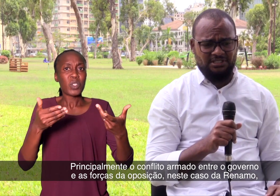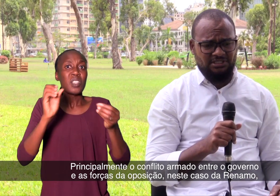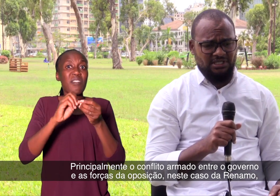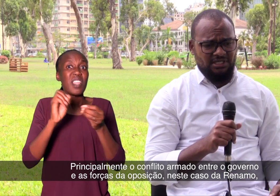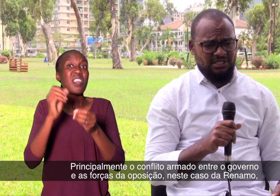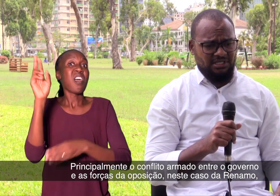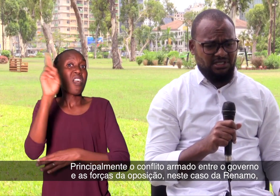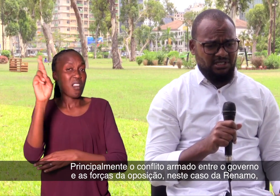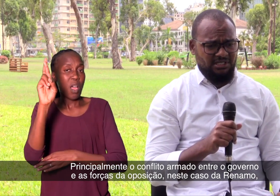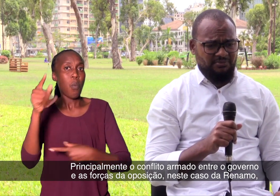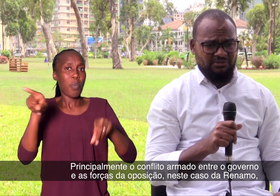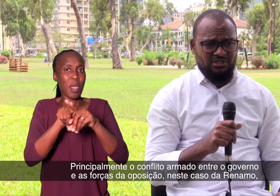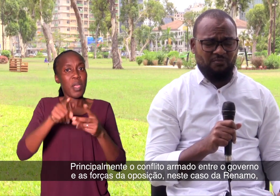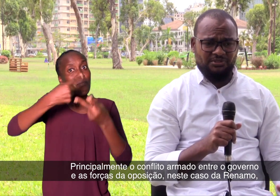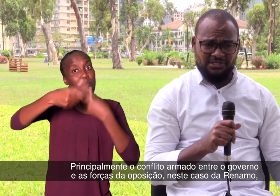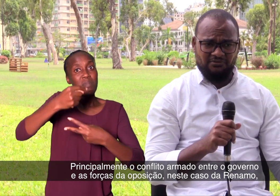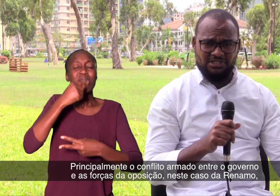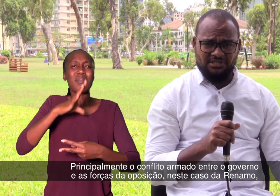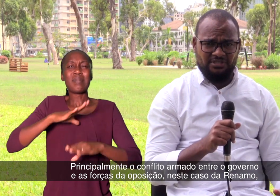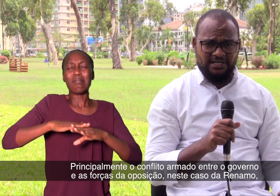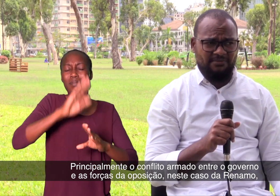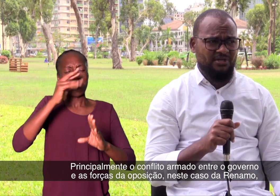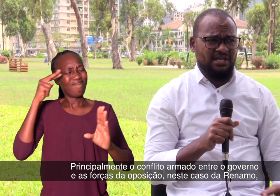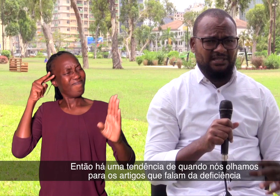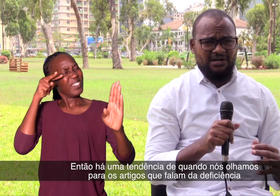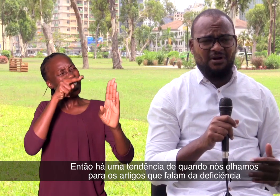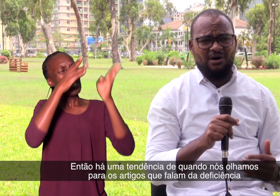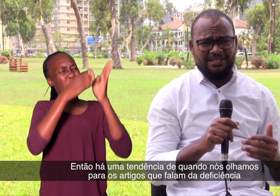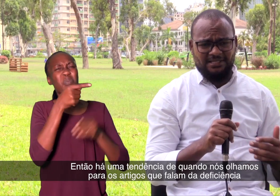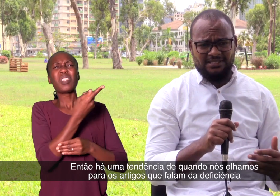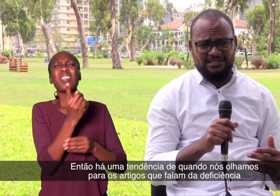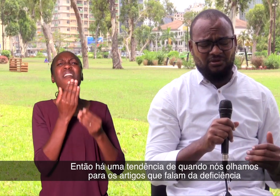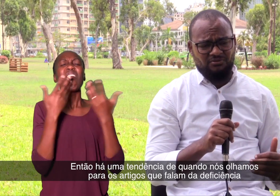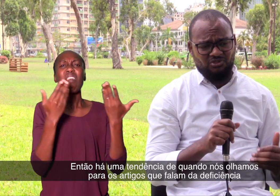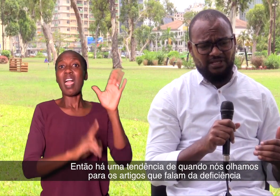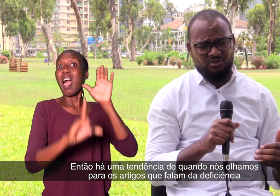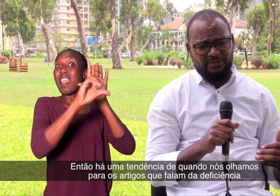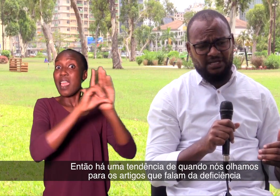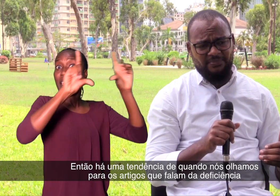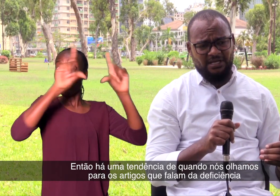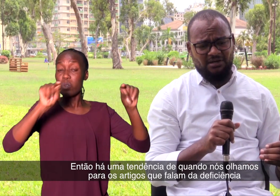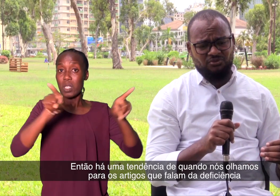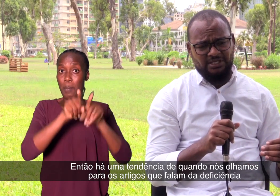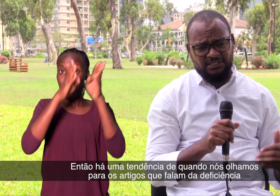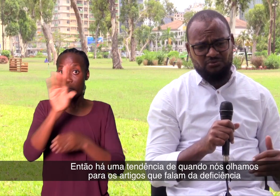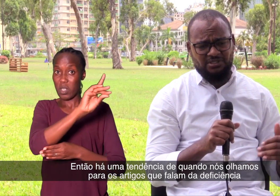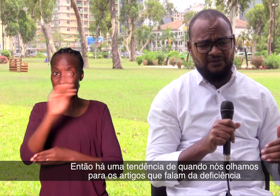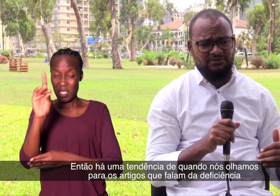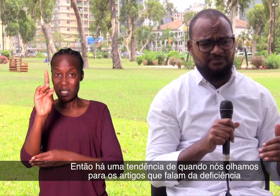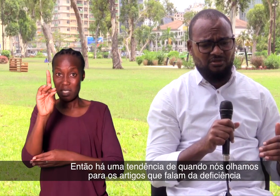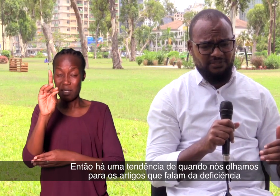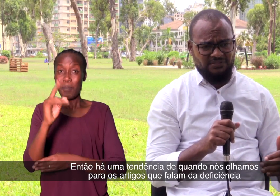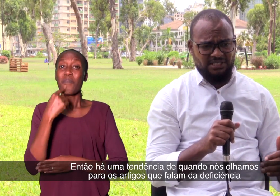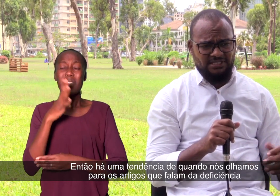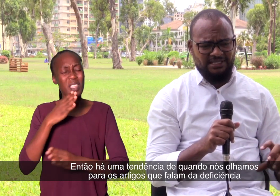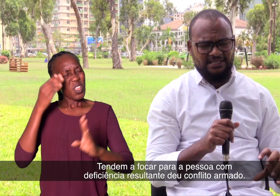as forças da oposição, neste caso, da Arnão. Então, há uma tendência de, quando nós olhamos para os artigos que